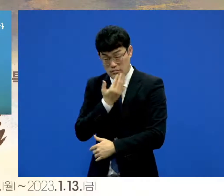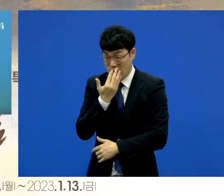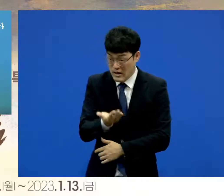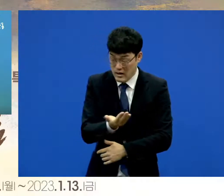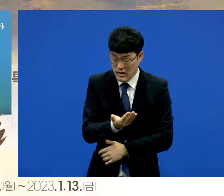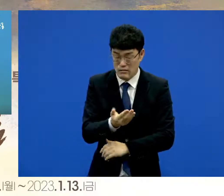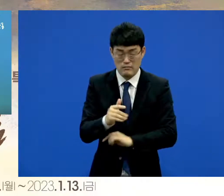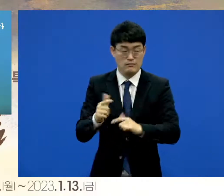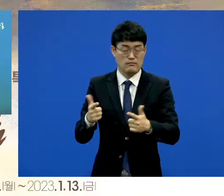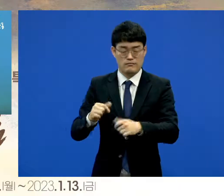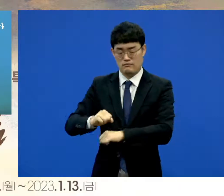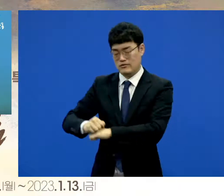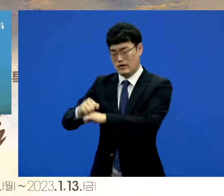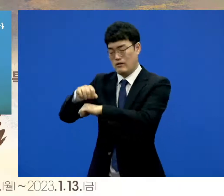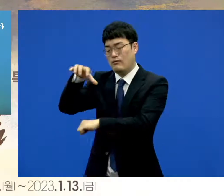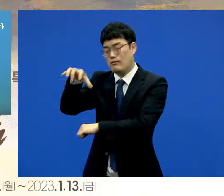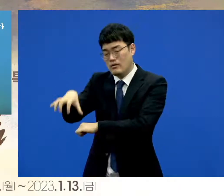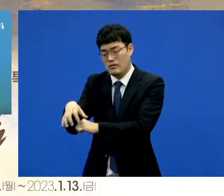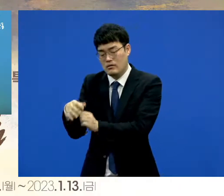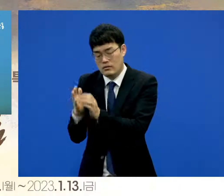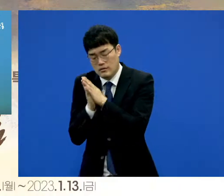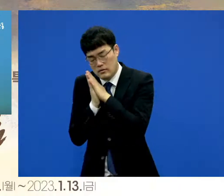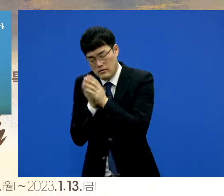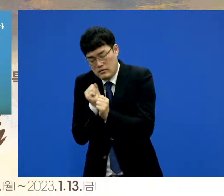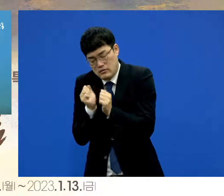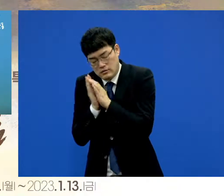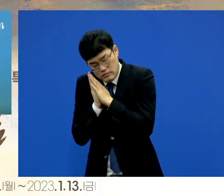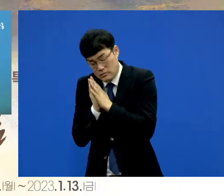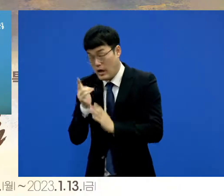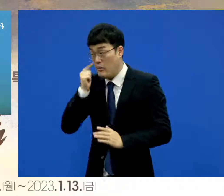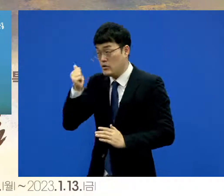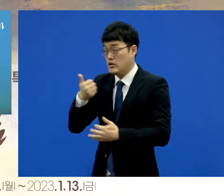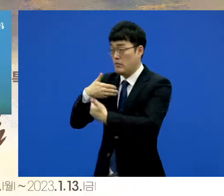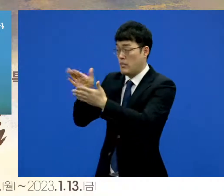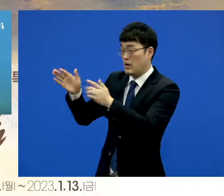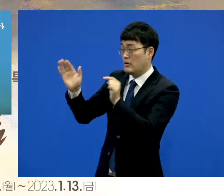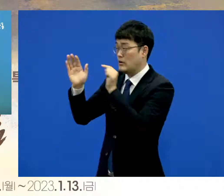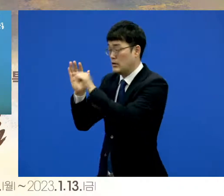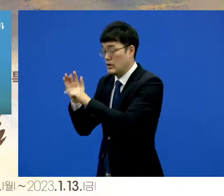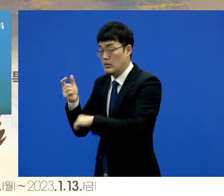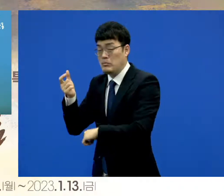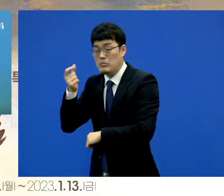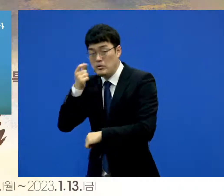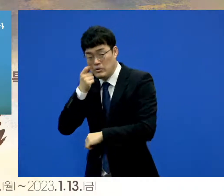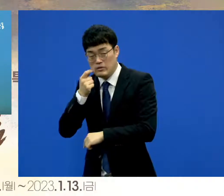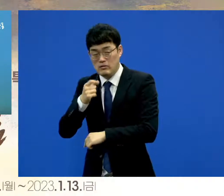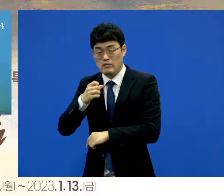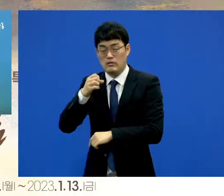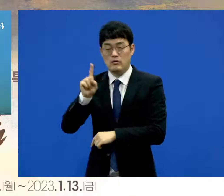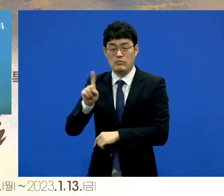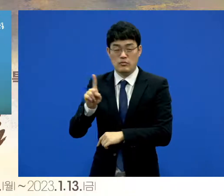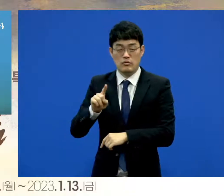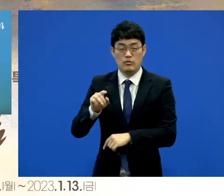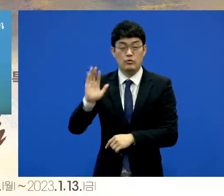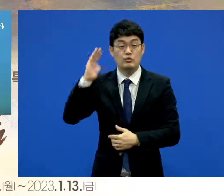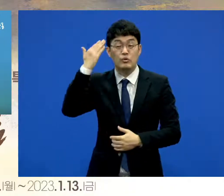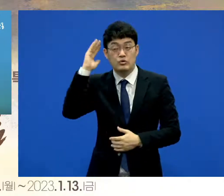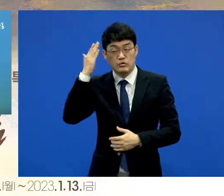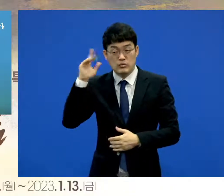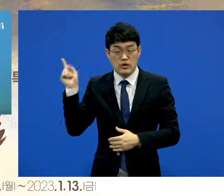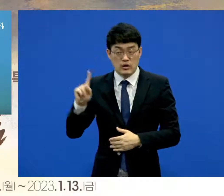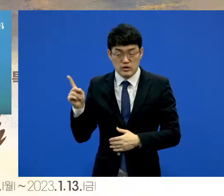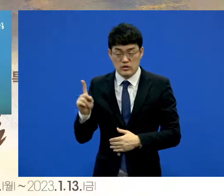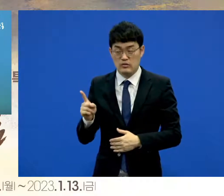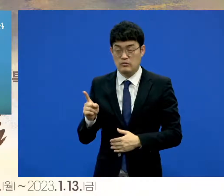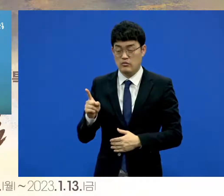자고 아버지의 방에는 마음대로 들어가지도 못하고 요즘으로 얘기하면 거실에 냉장고 문도 함부로 못